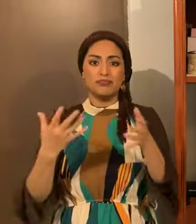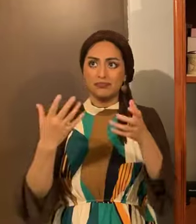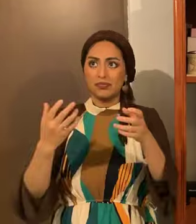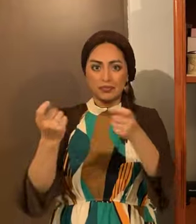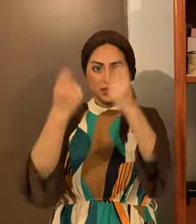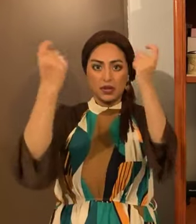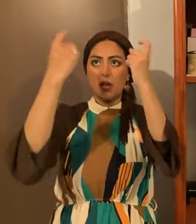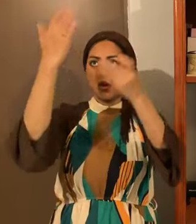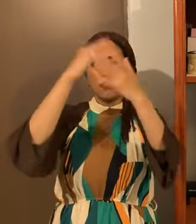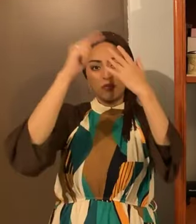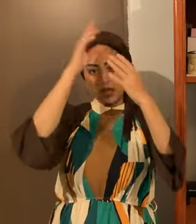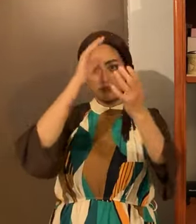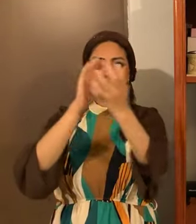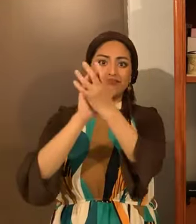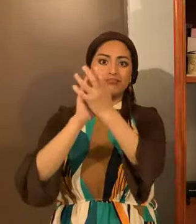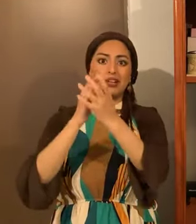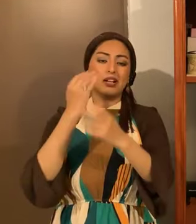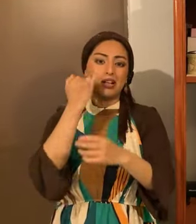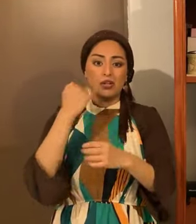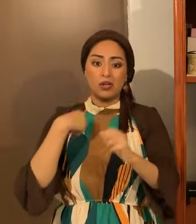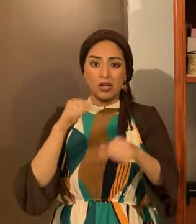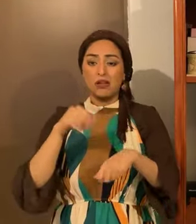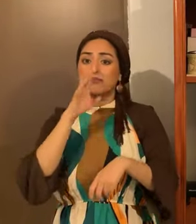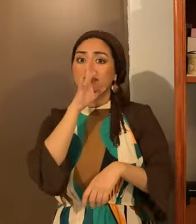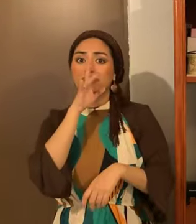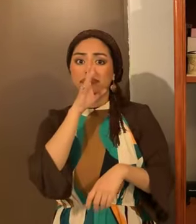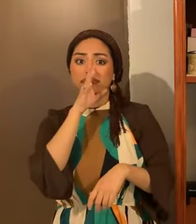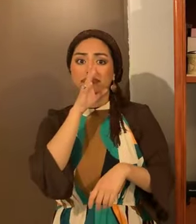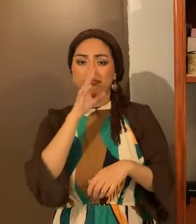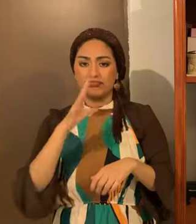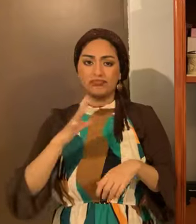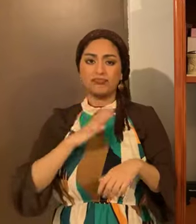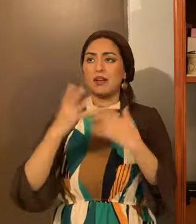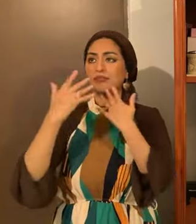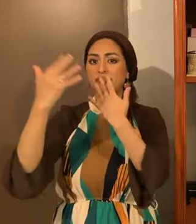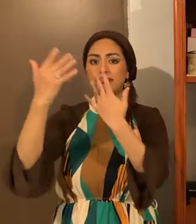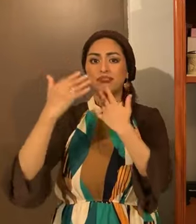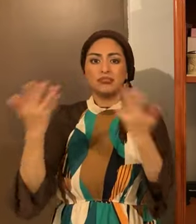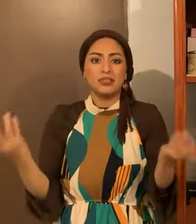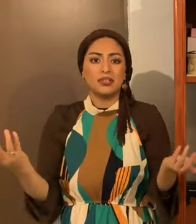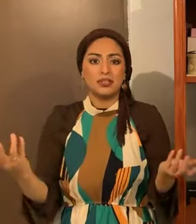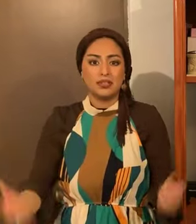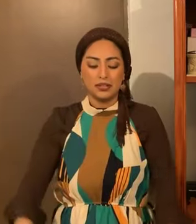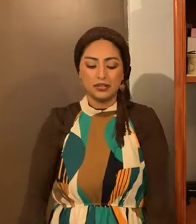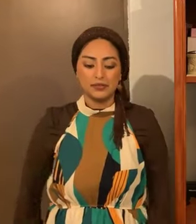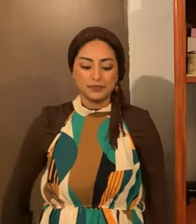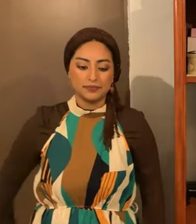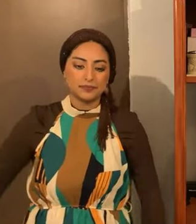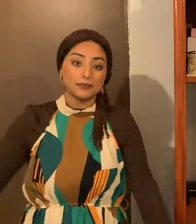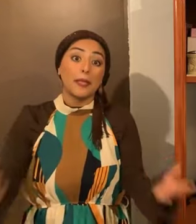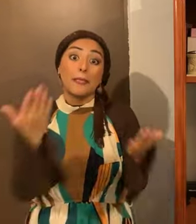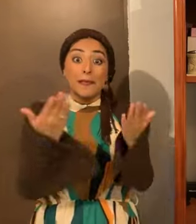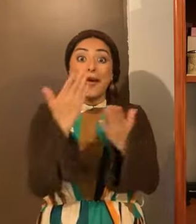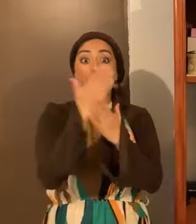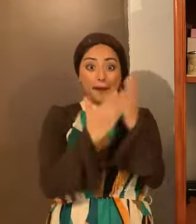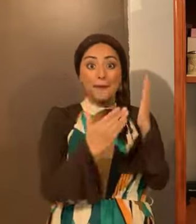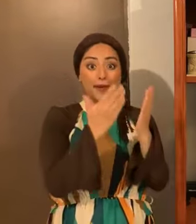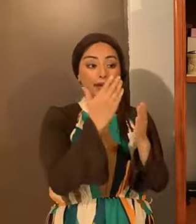Hay que saltarle al Abacadosh. Si podemos hablar, podemos cantar. Tal vez no se tengan